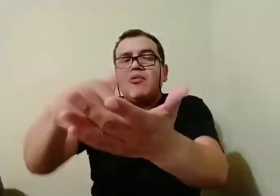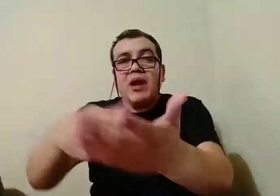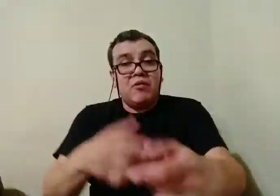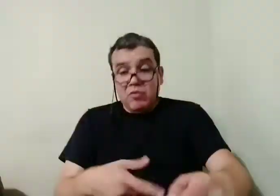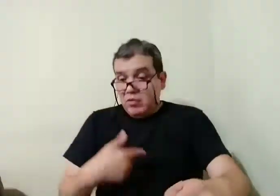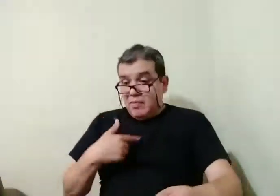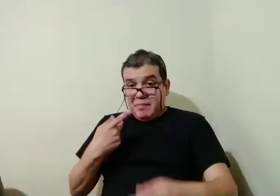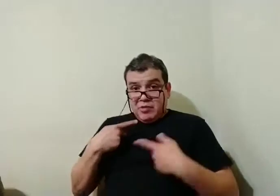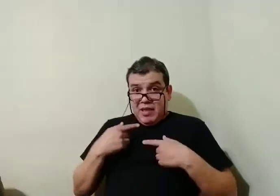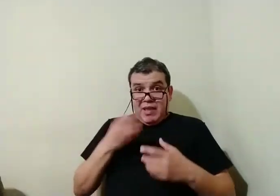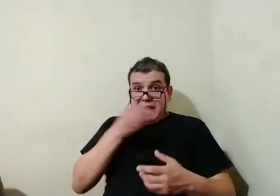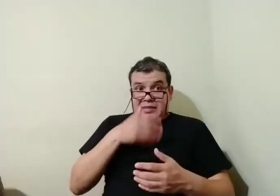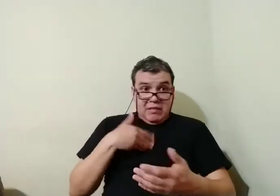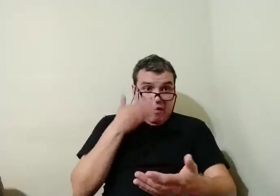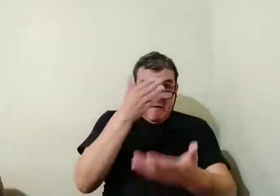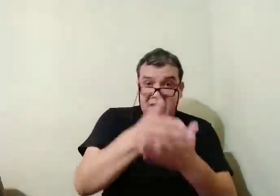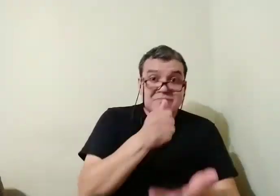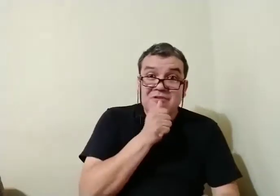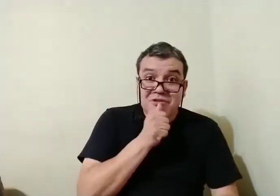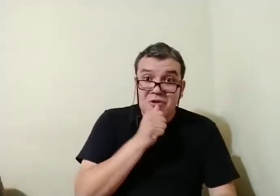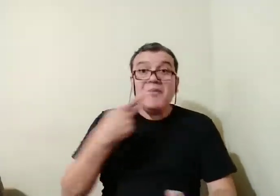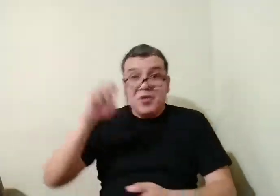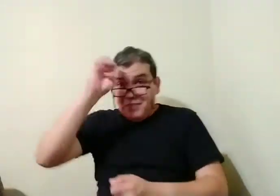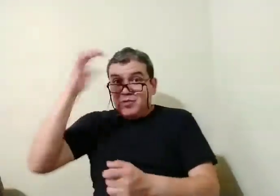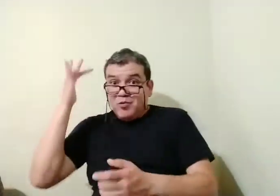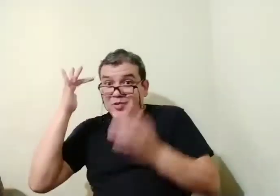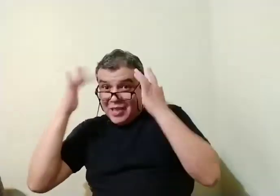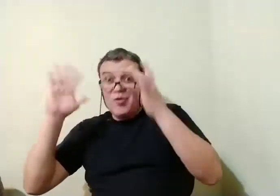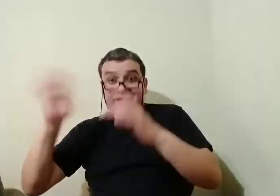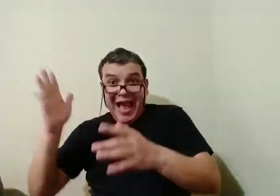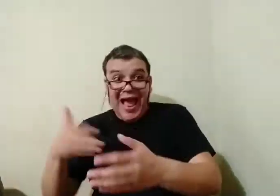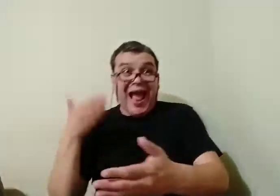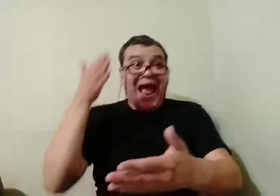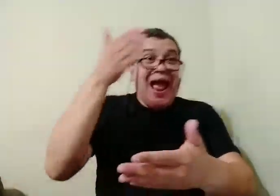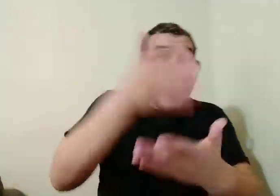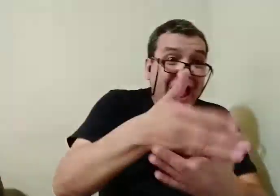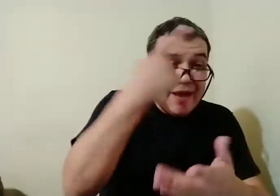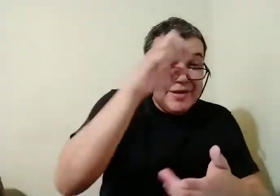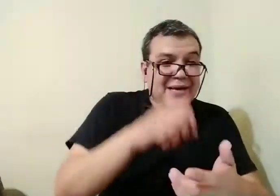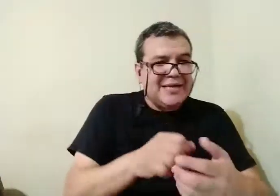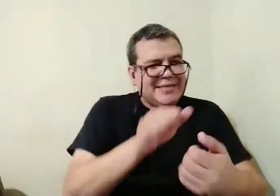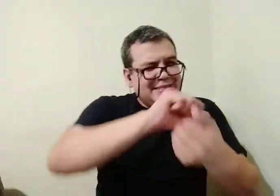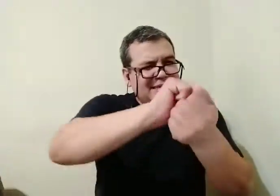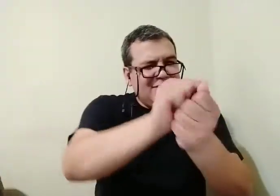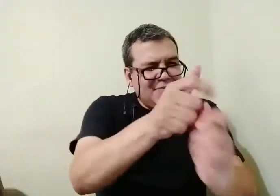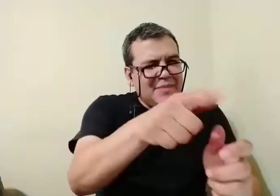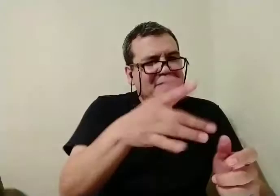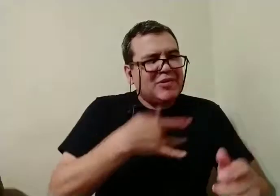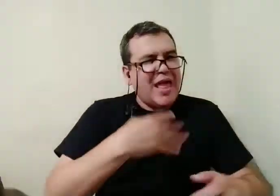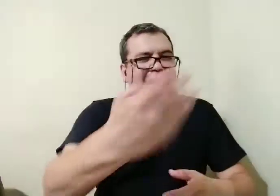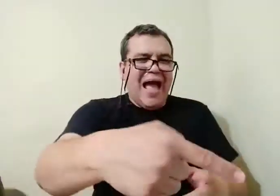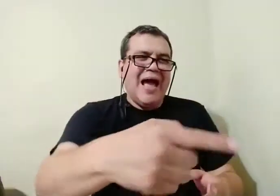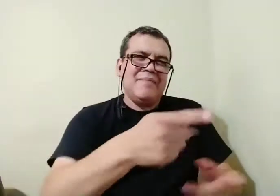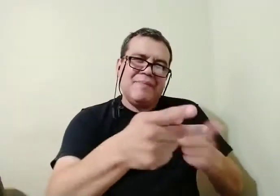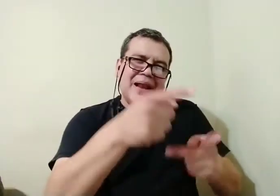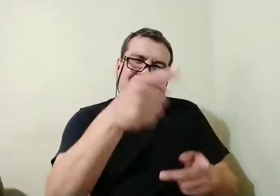Abrió oportunidades nunca imaginadas y fortaleció sus palabras y sus acciones.